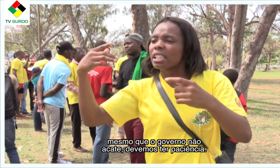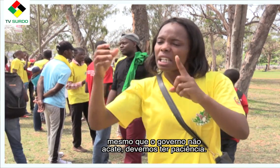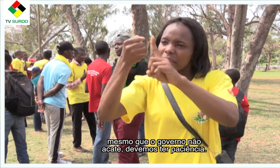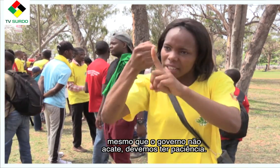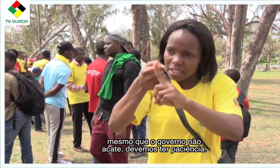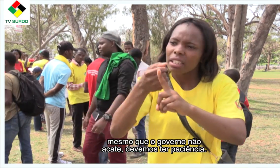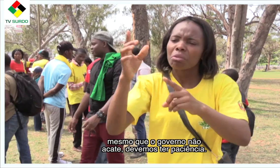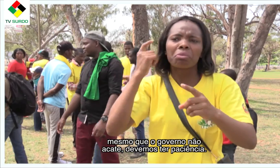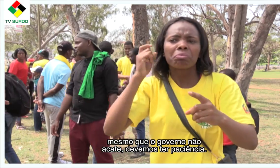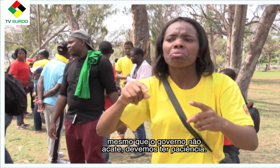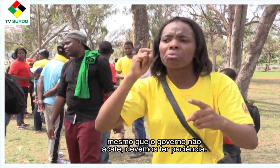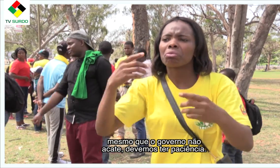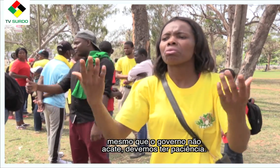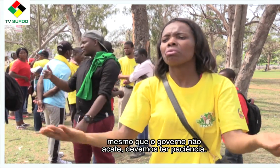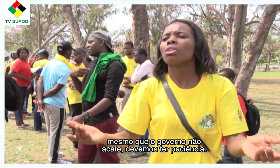paciência.